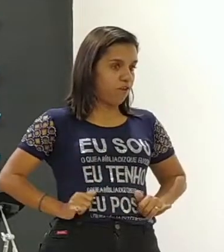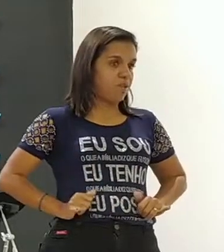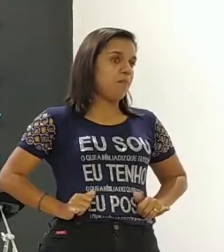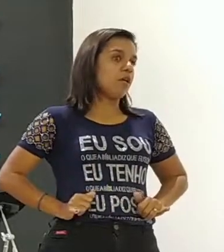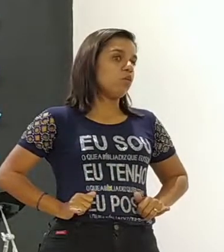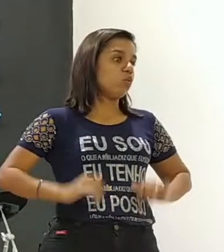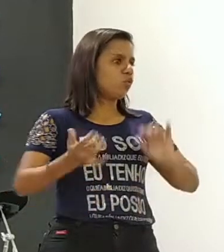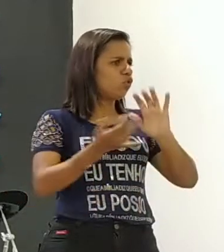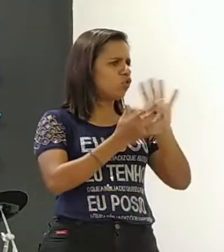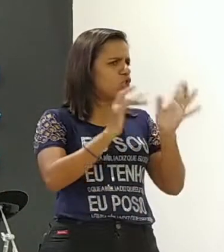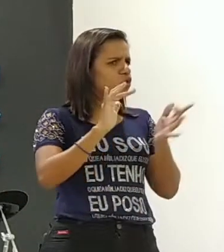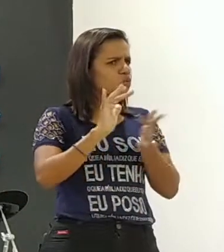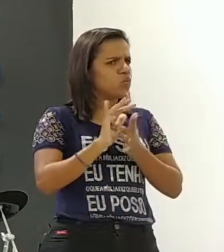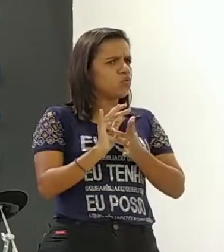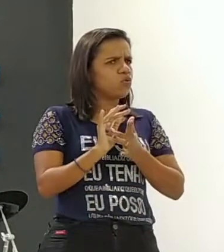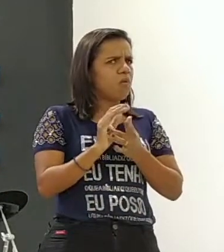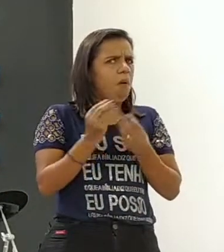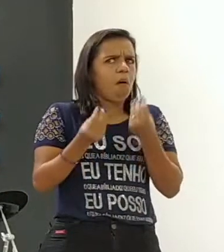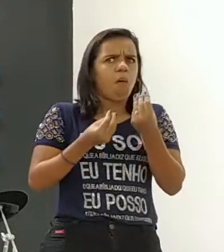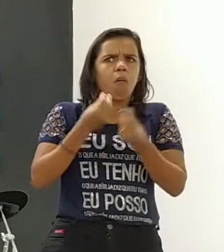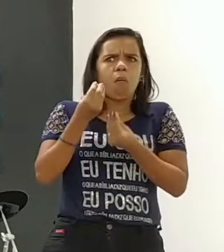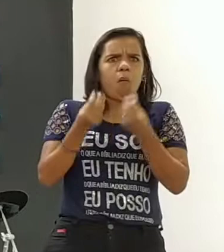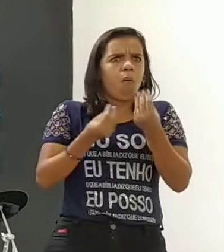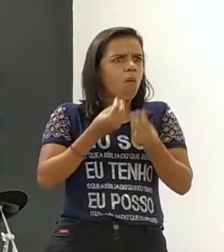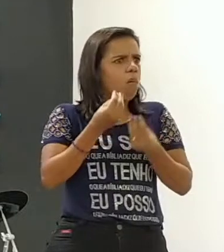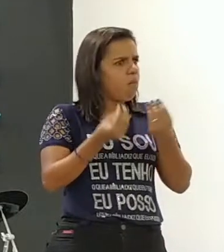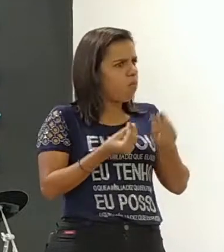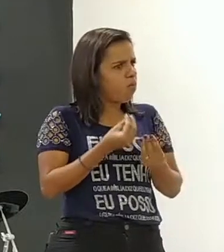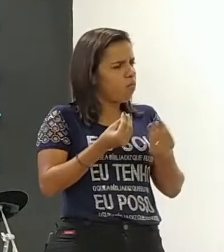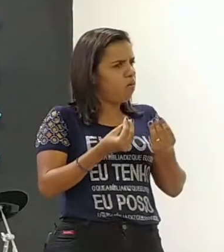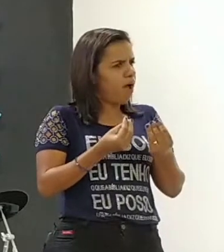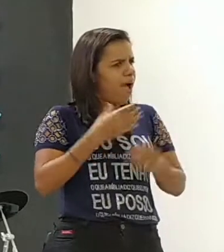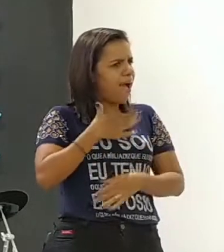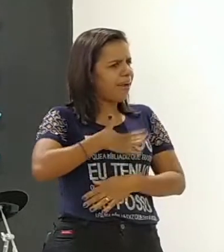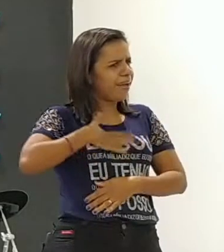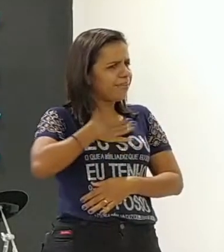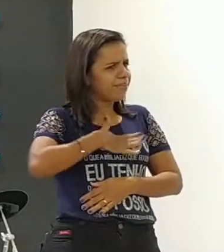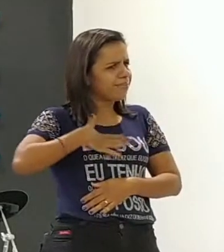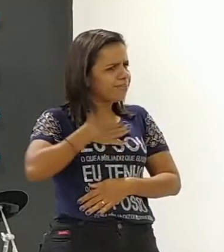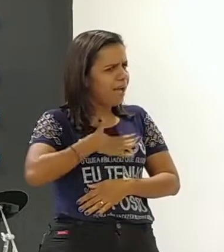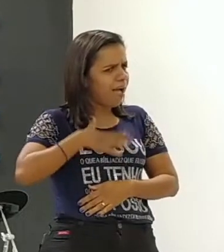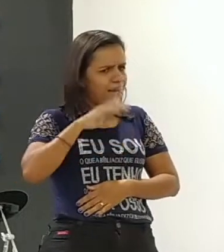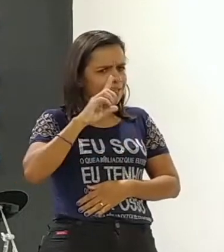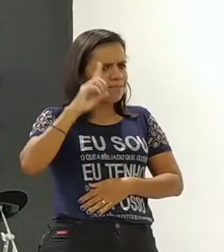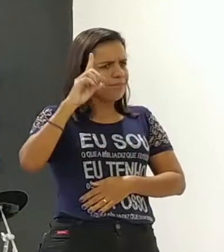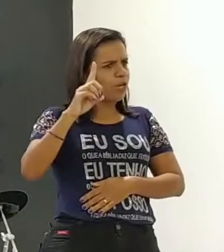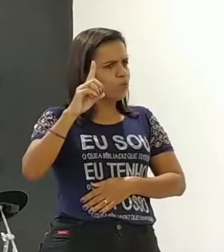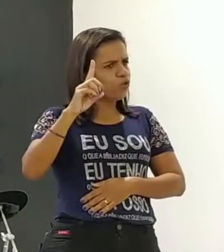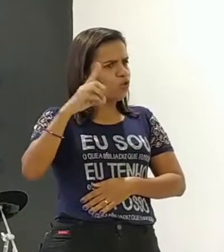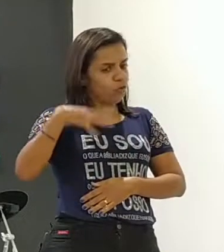vai agradar o pai moer o seu filho? Porque para Deus